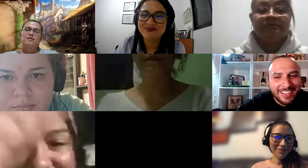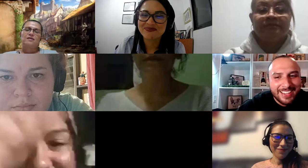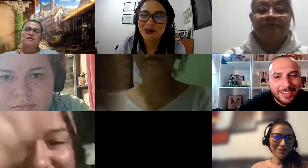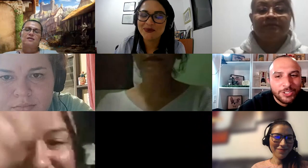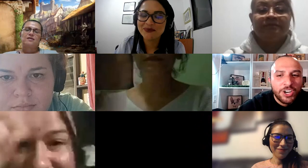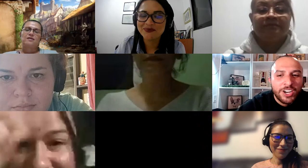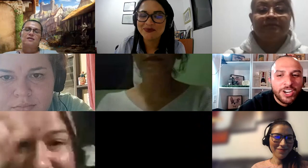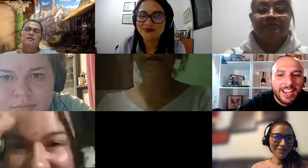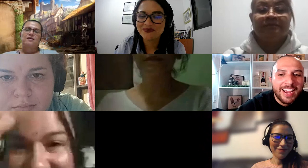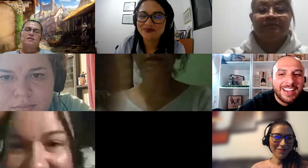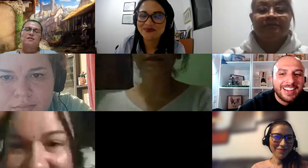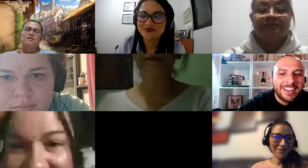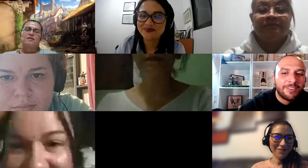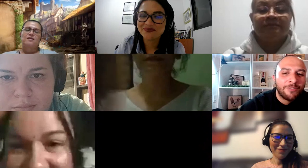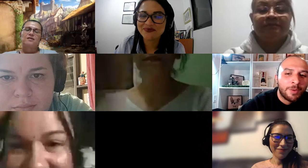No.